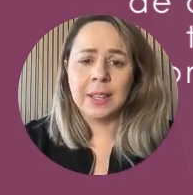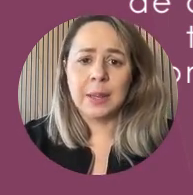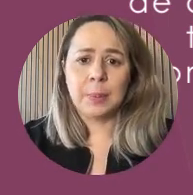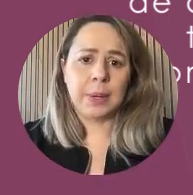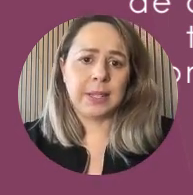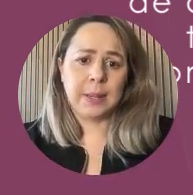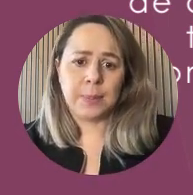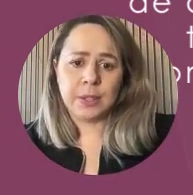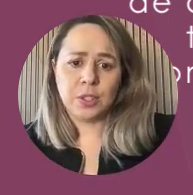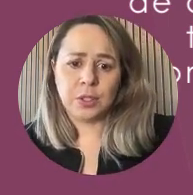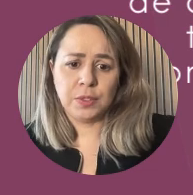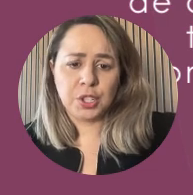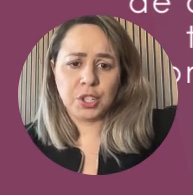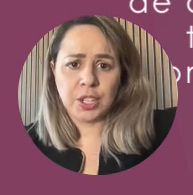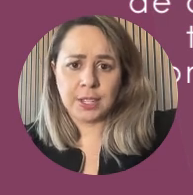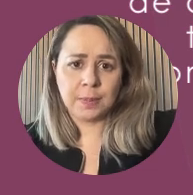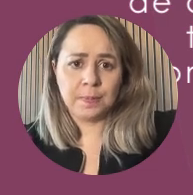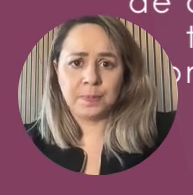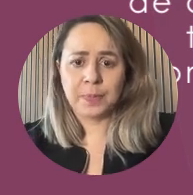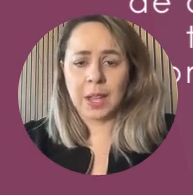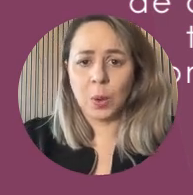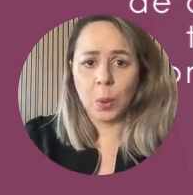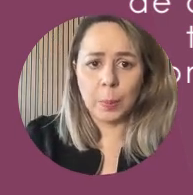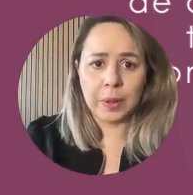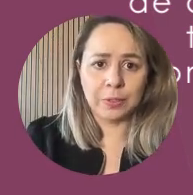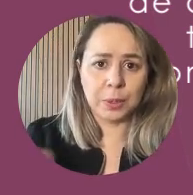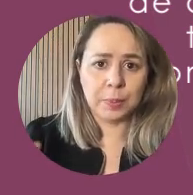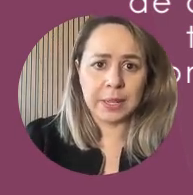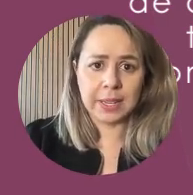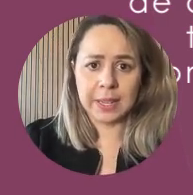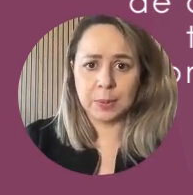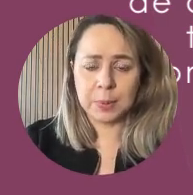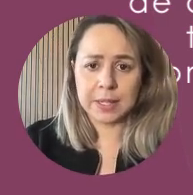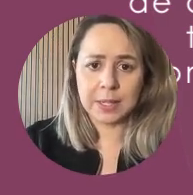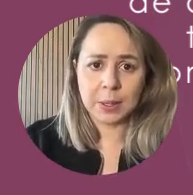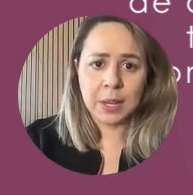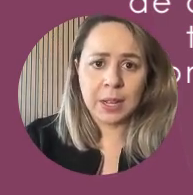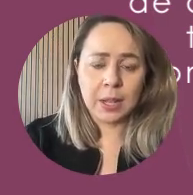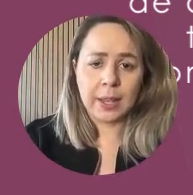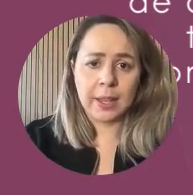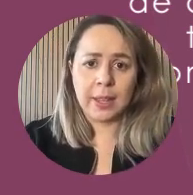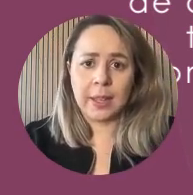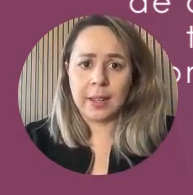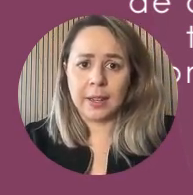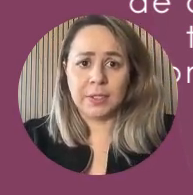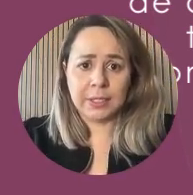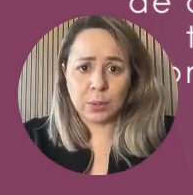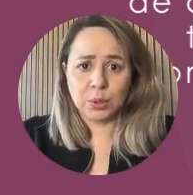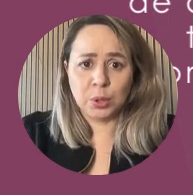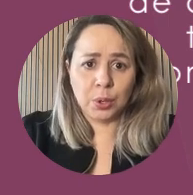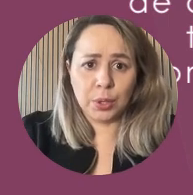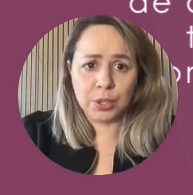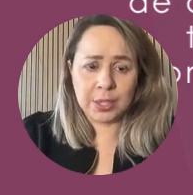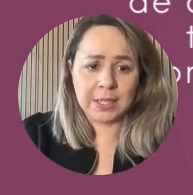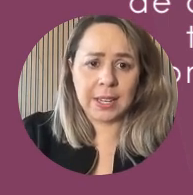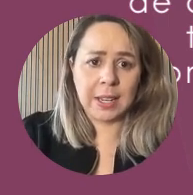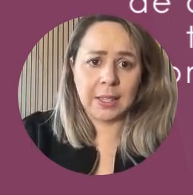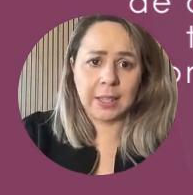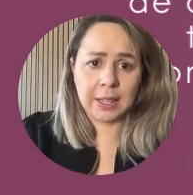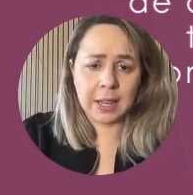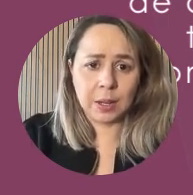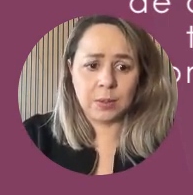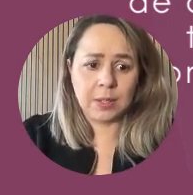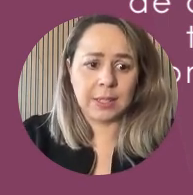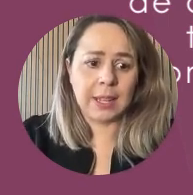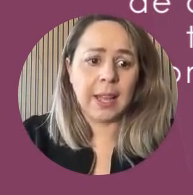tarefa, para de repente vestir a roupa, foi no banheiro, precisa levantar o short, a